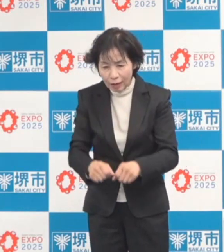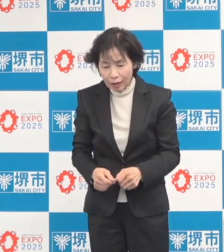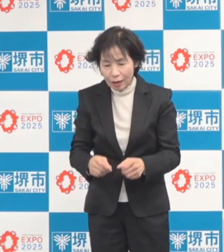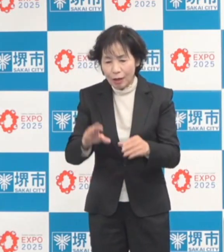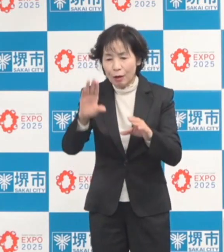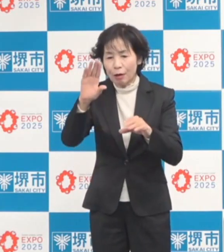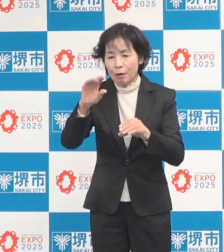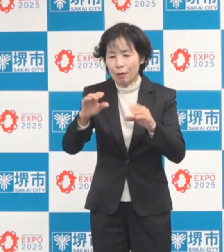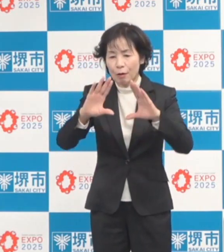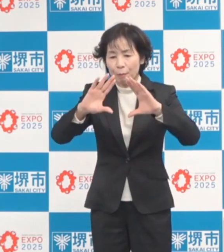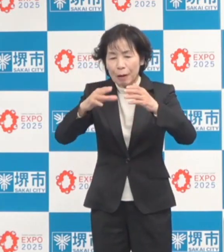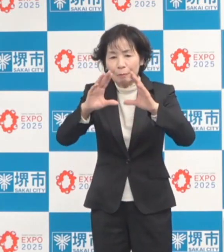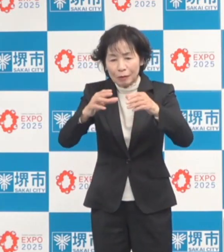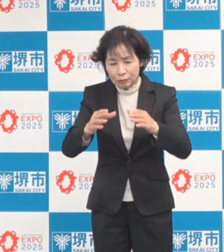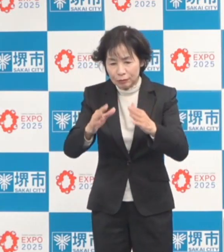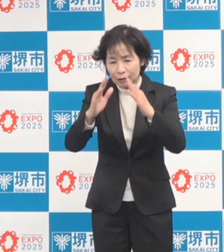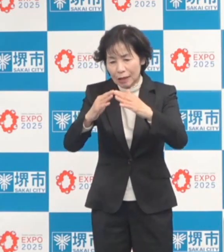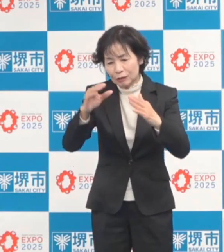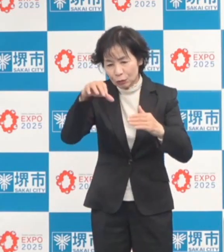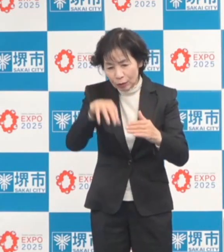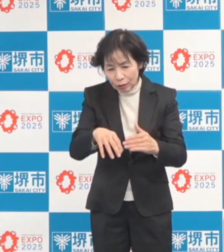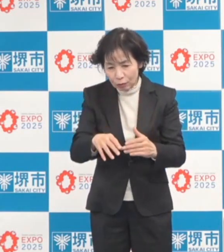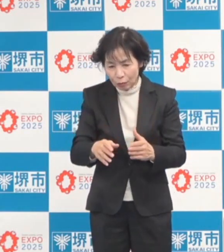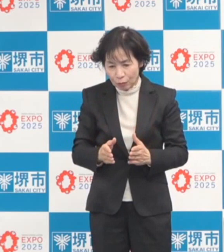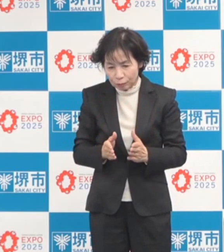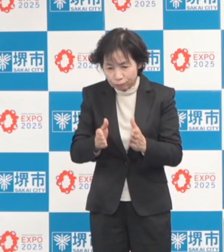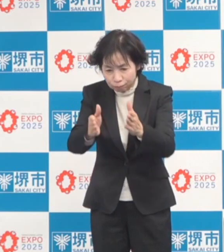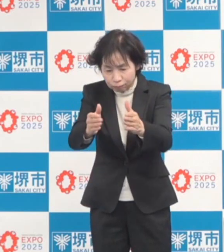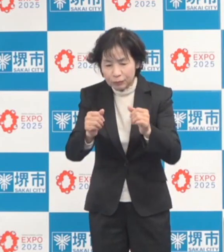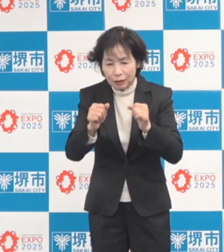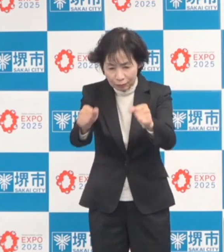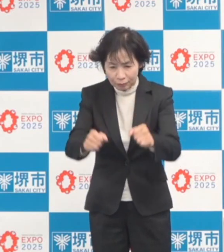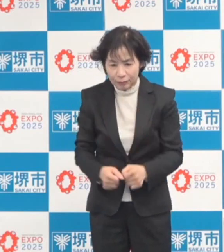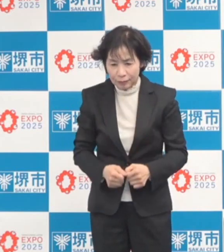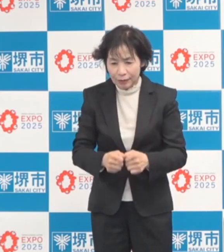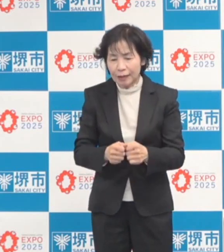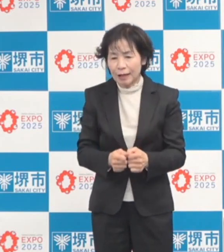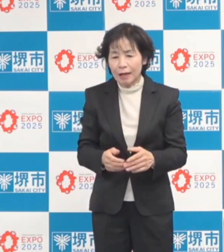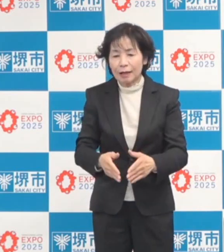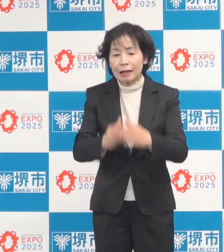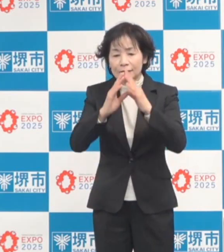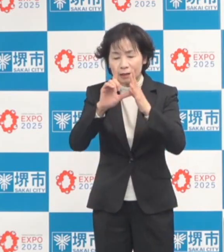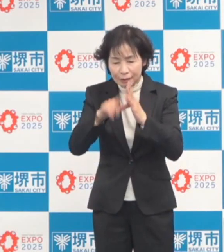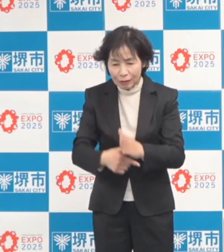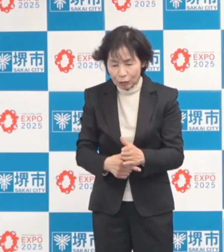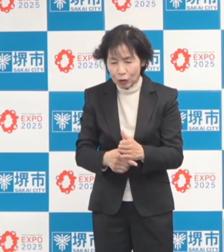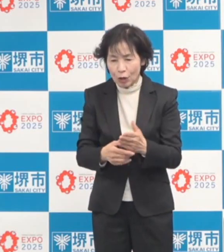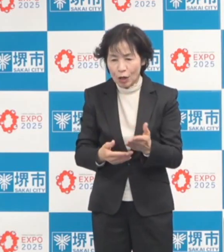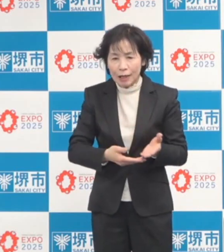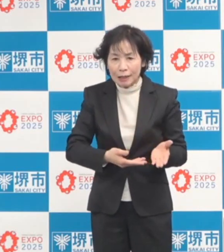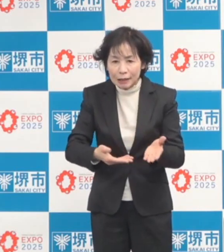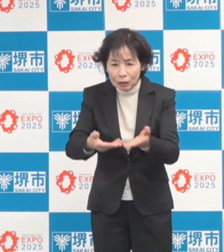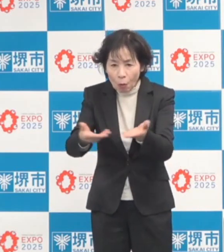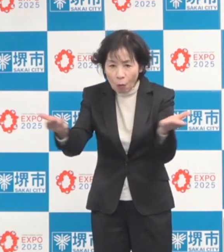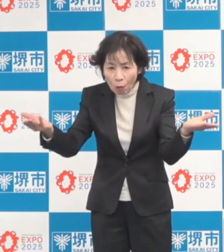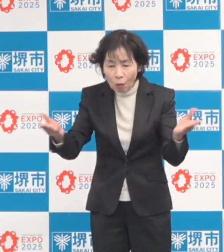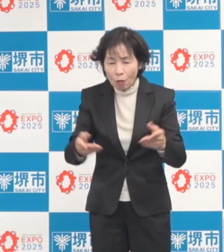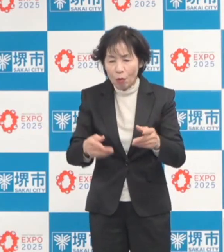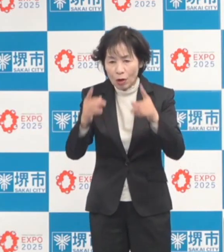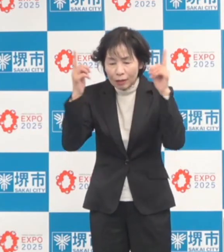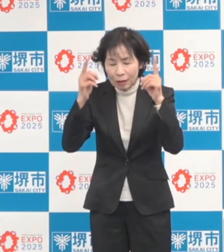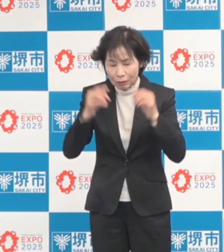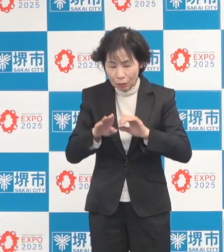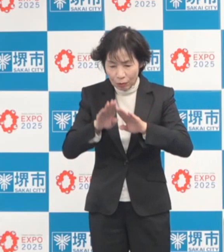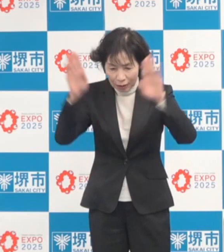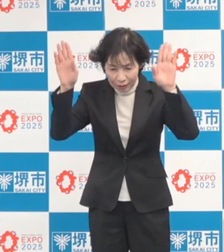サインを設置をいたします。また、完成披露イベントを実施をしまして、情報発信など、利用